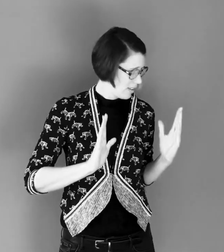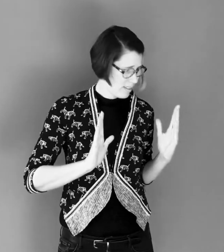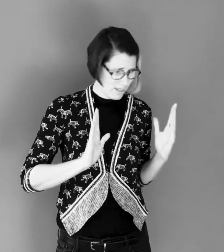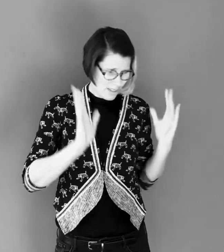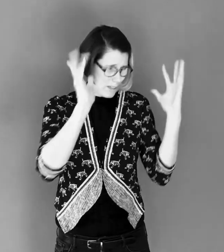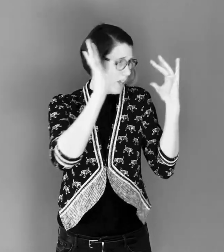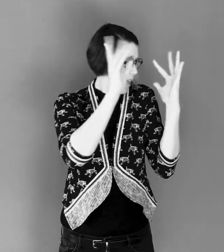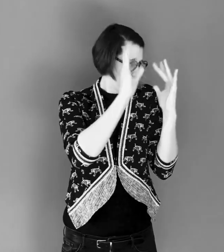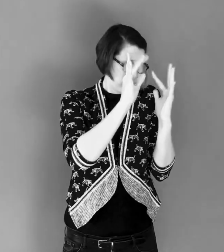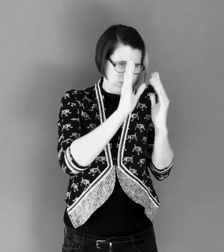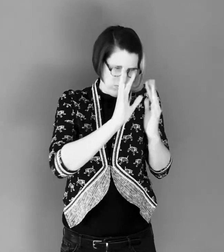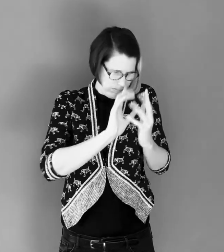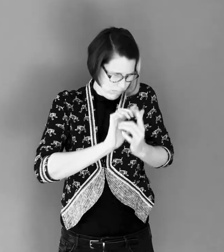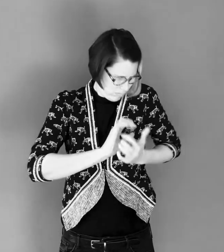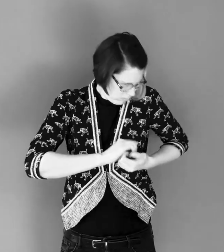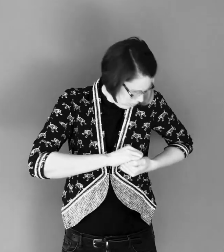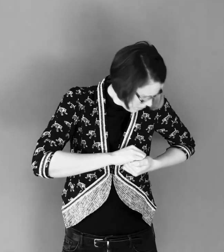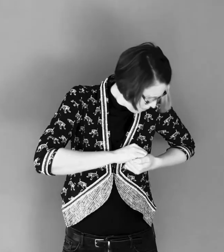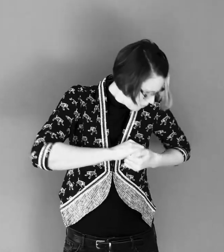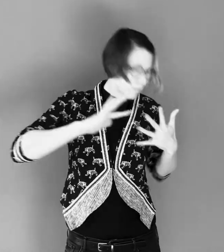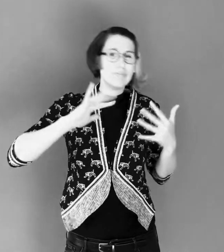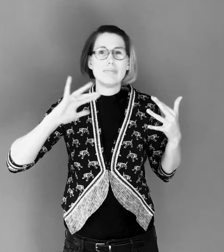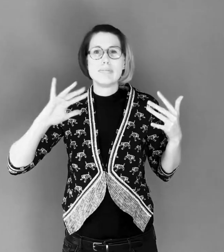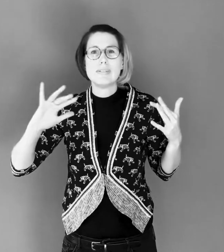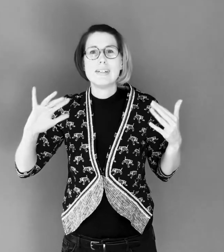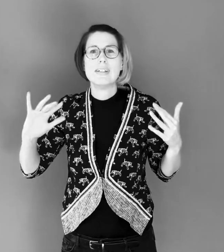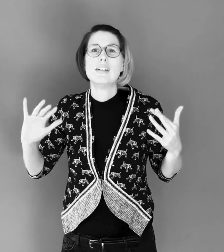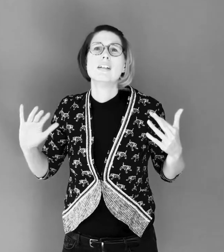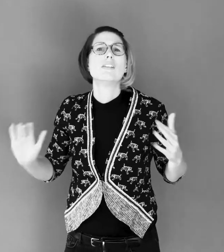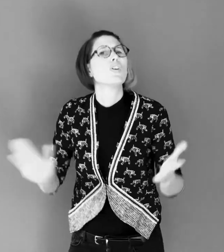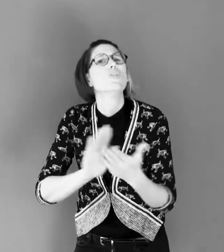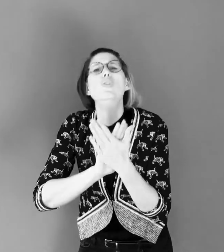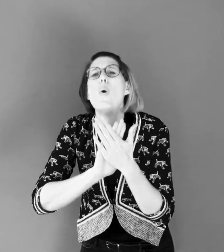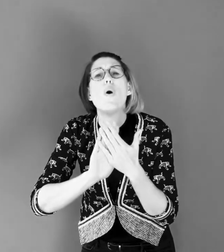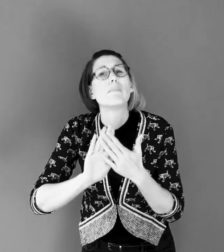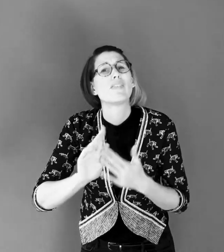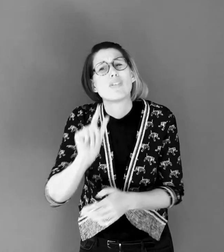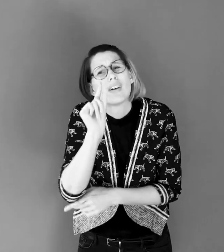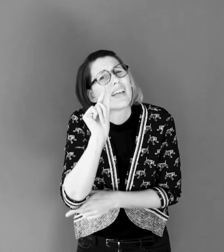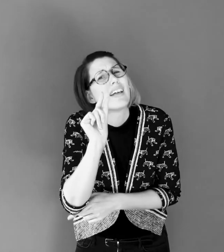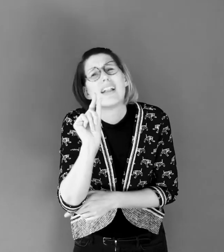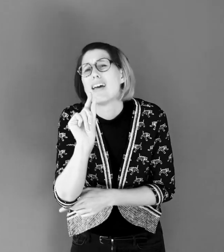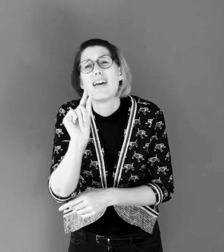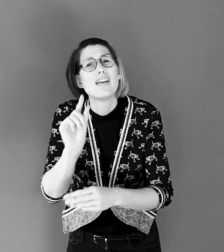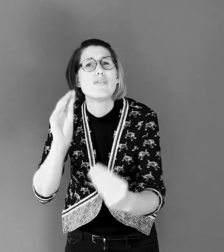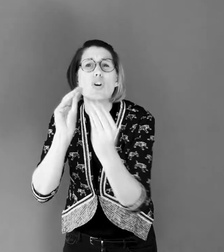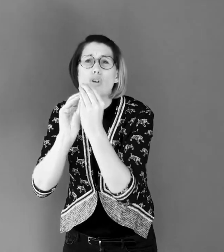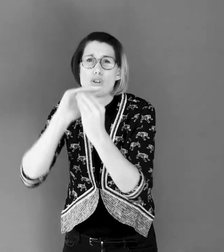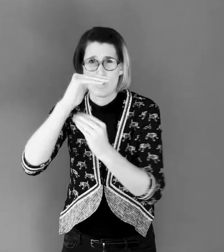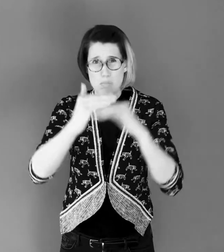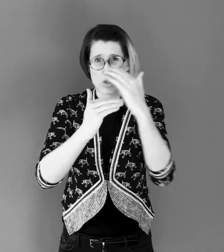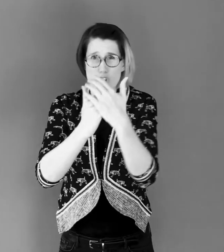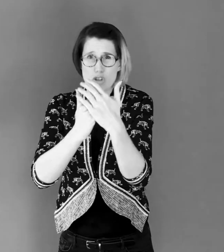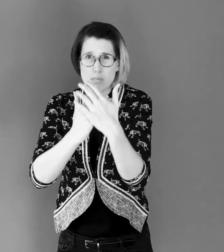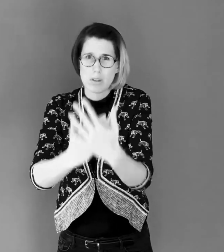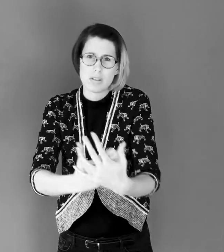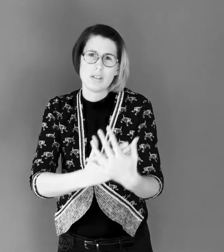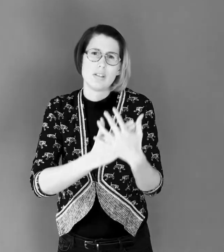deuren breken in dit huis van glas. Dat we nooit meer voor heel even kus me, sus me, hoofd